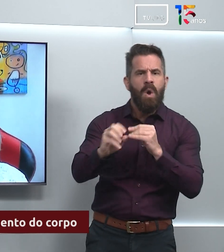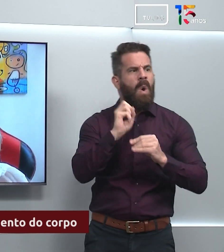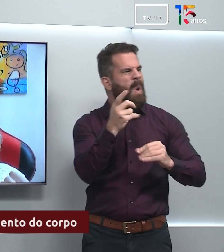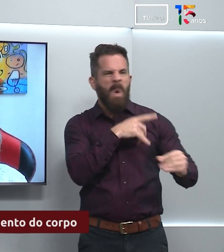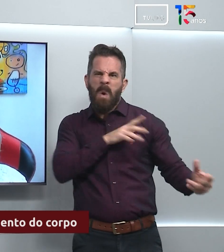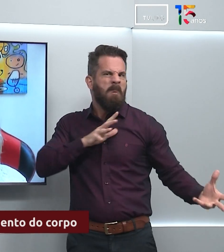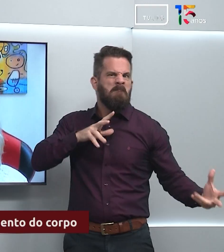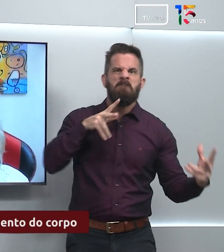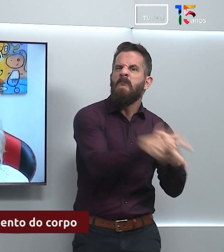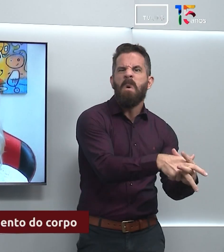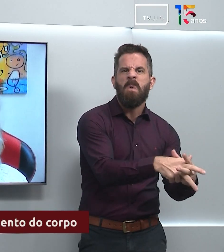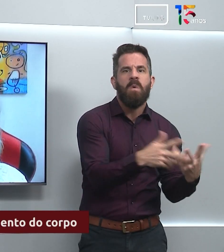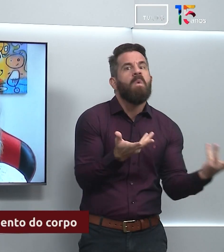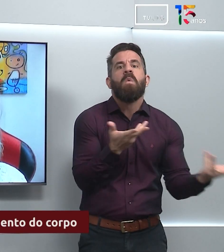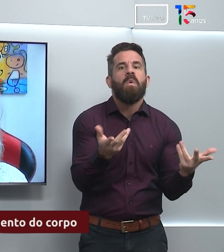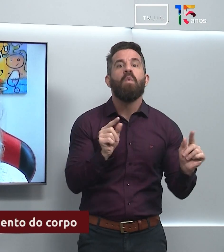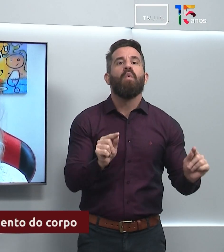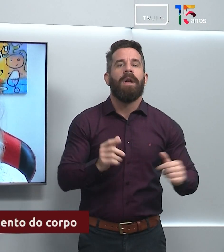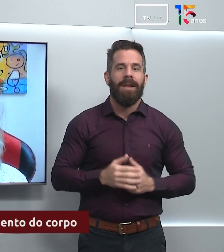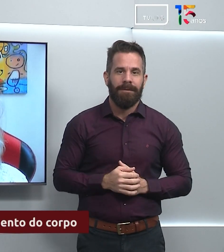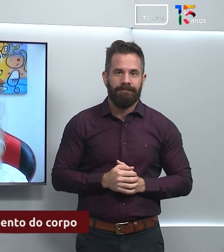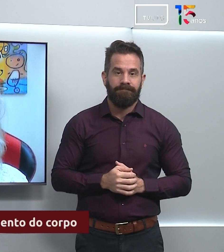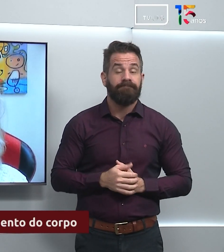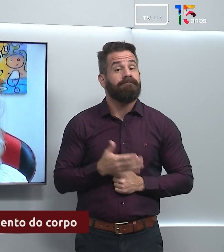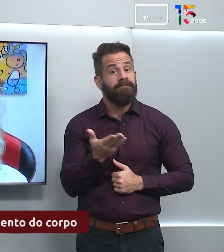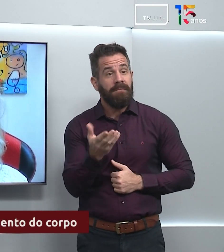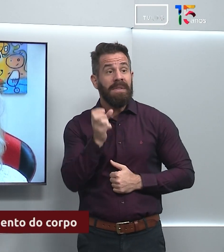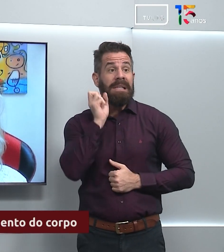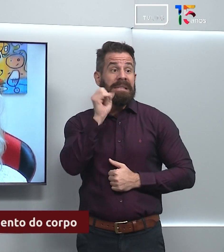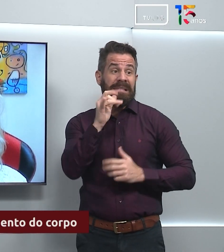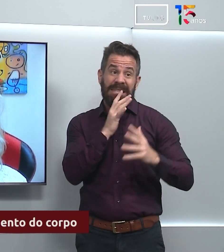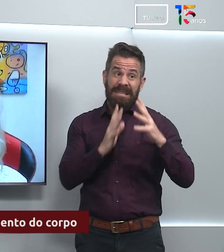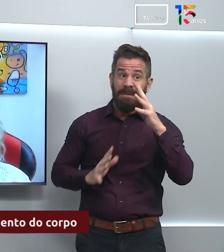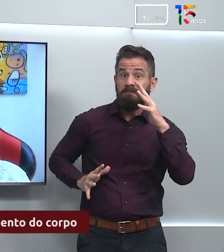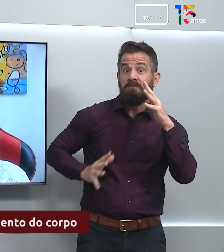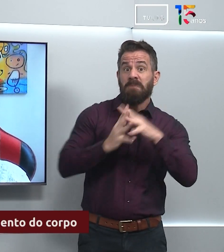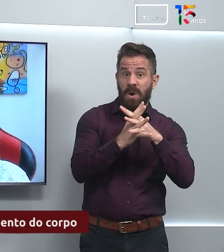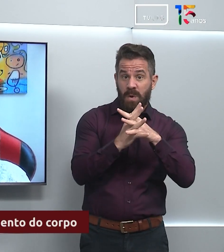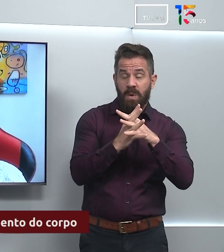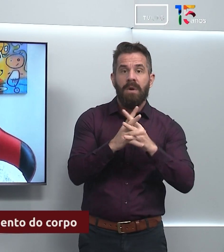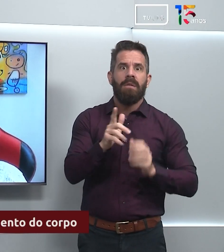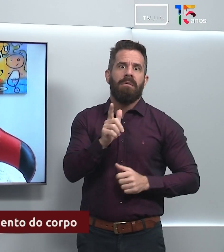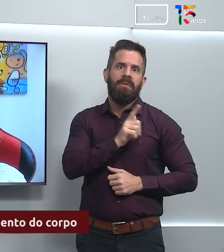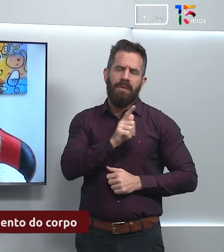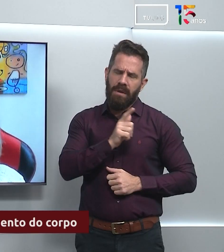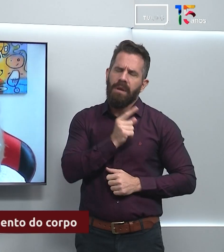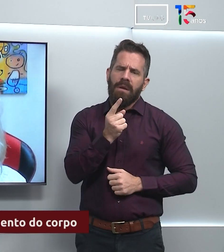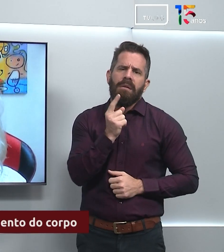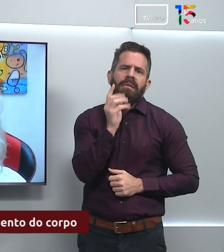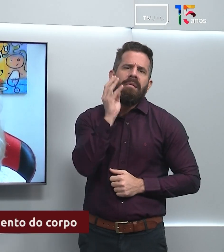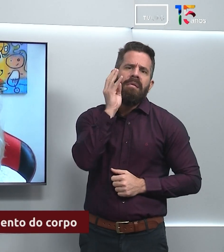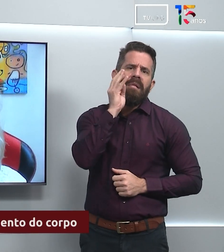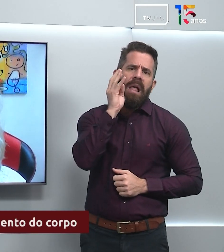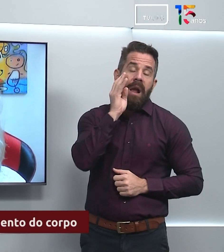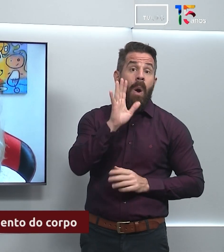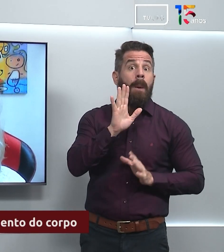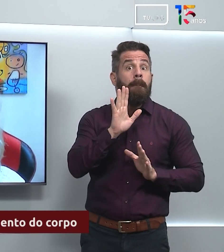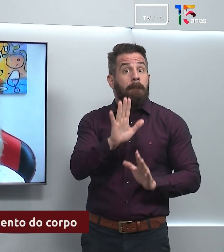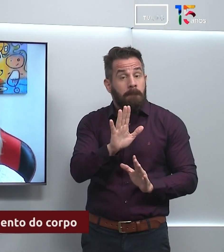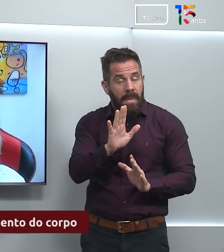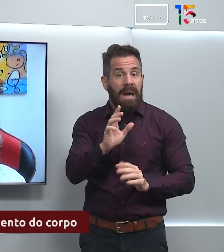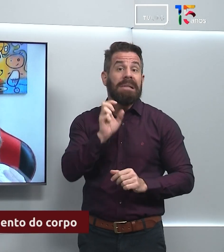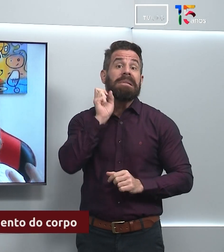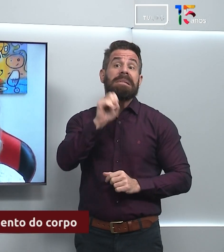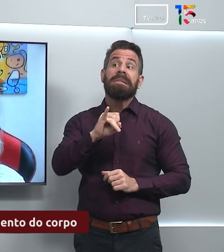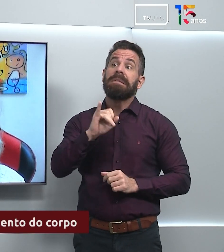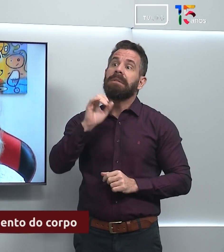leão. Então, a gente ter esses picos de cortisol quando a situação demanda, isso é legal, isso é bom. O problema é o estresse